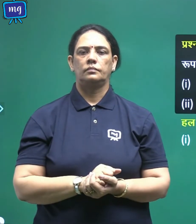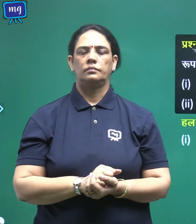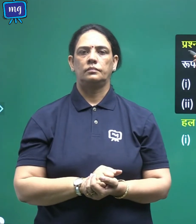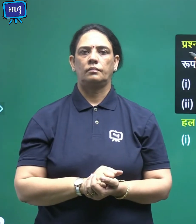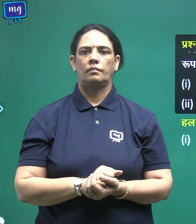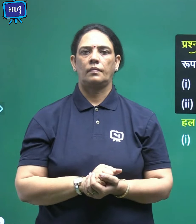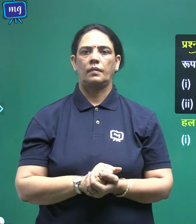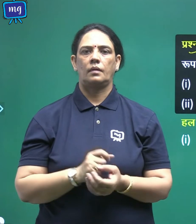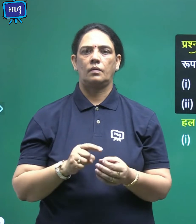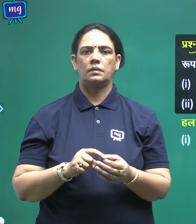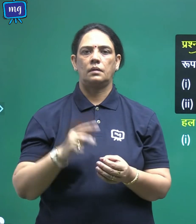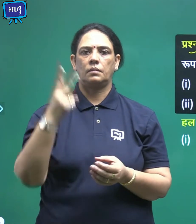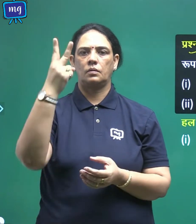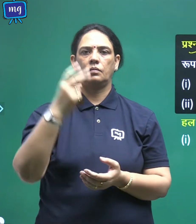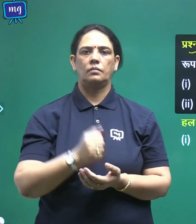प्रश्न नंबर 2,